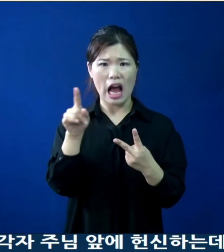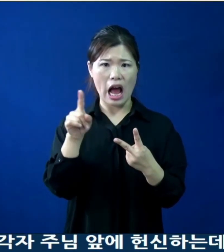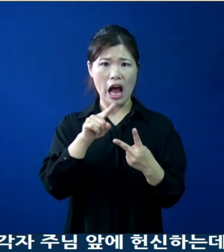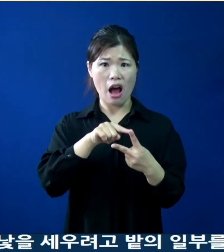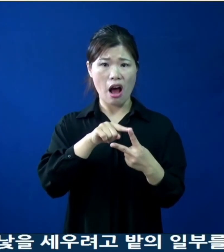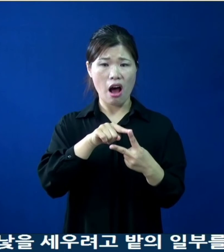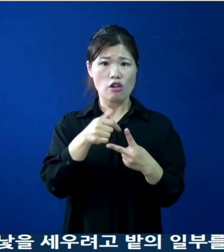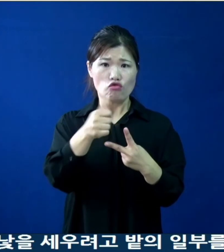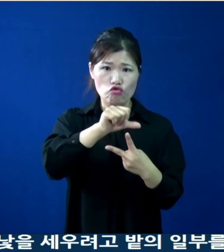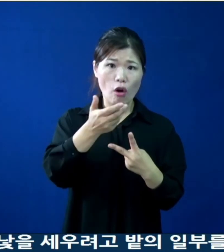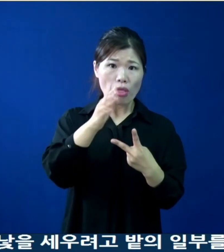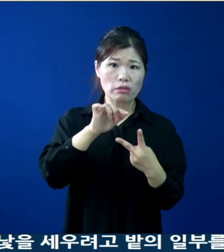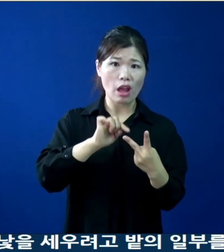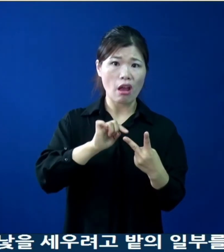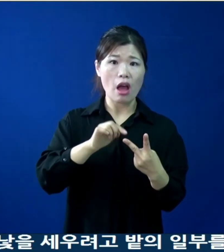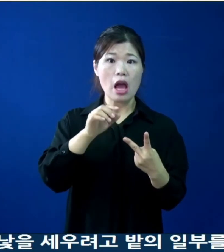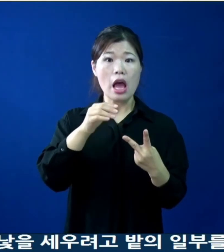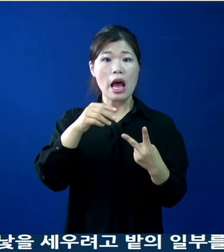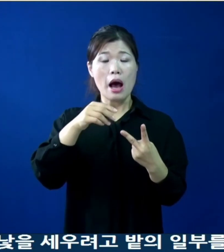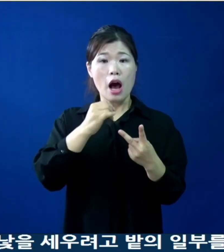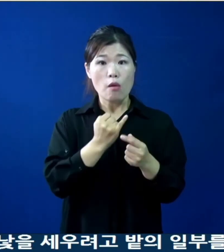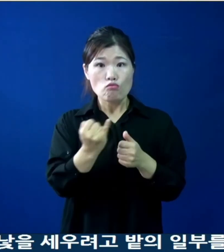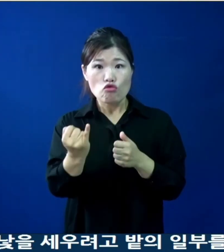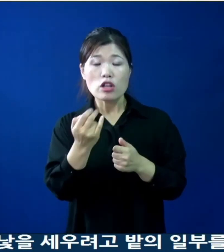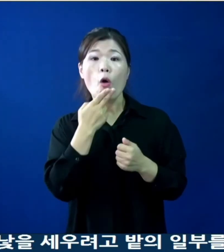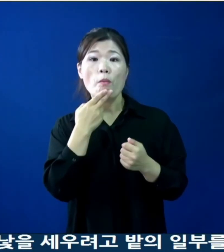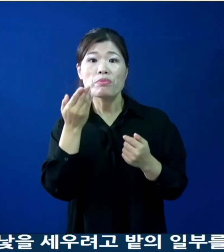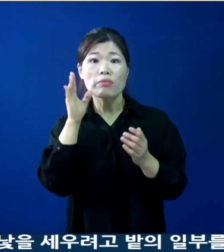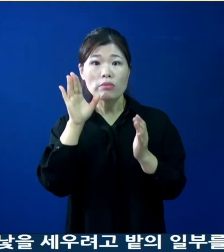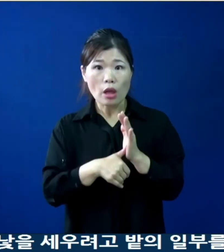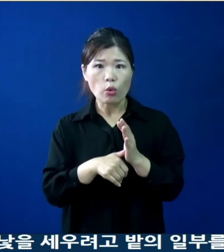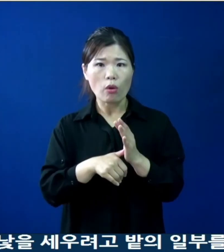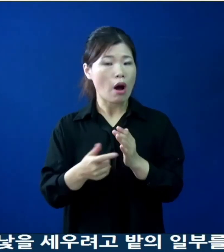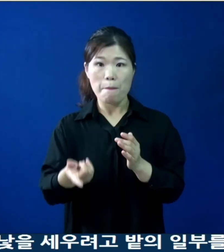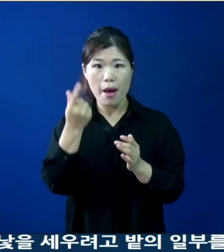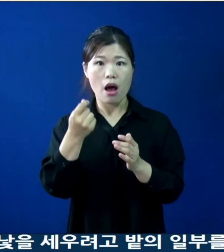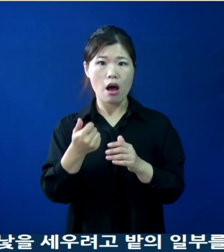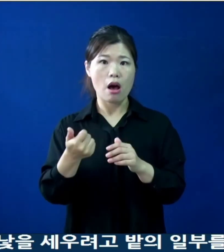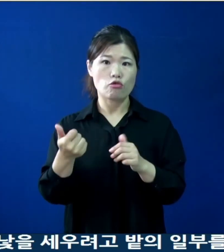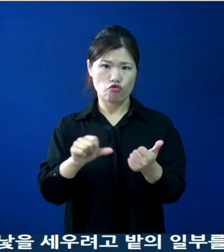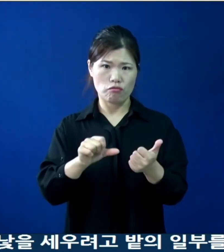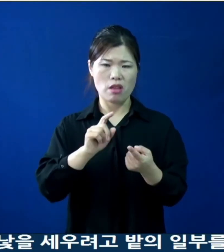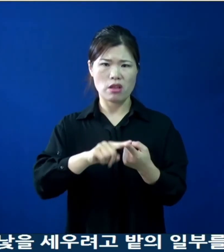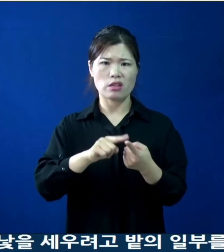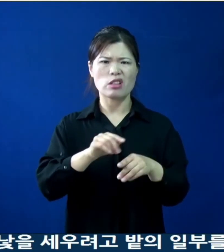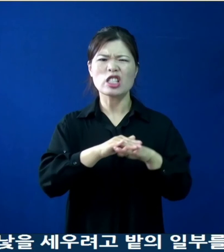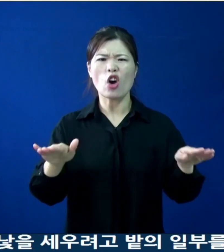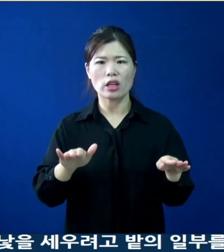진행해버려요. 유대인의 법이에요. 여기서 근원이 되는 겁니다. 이렇게